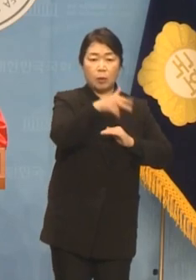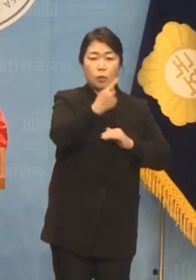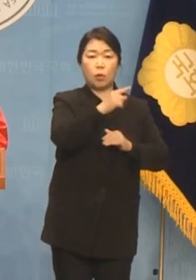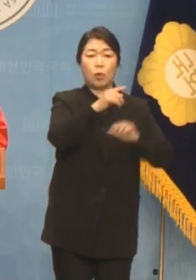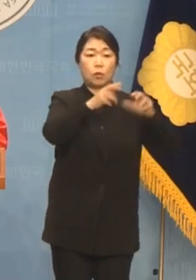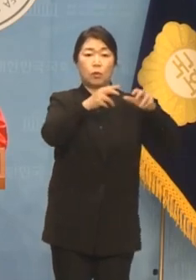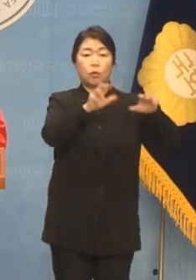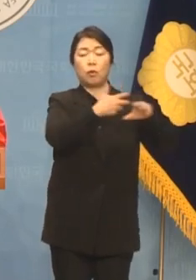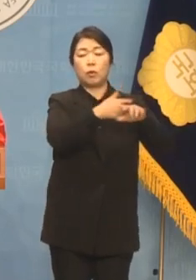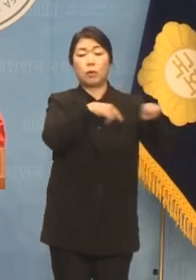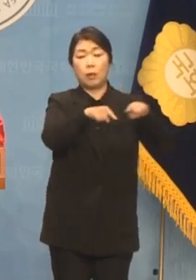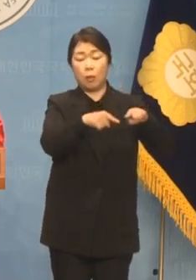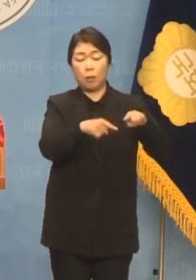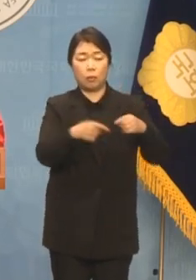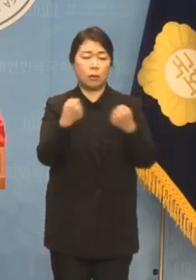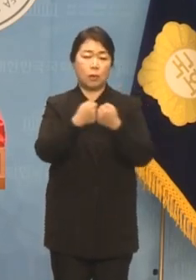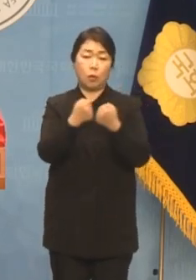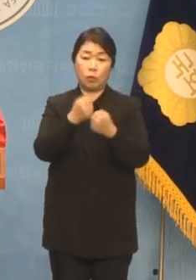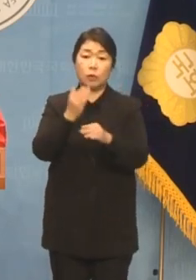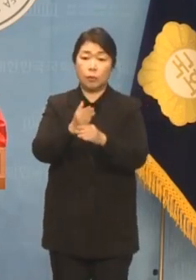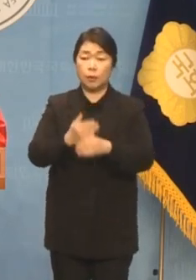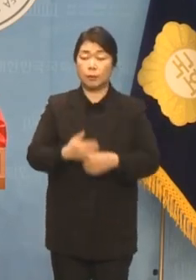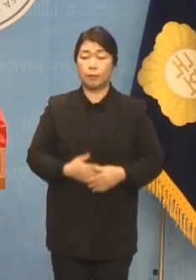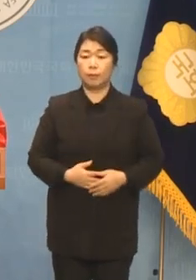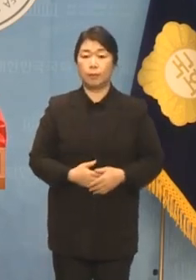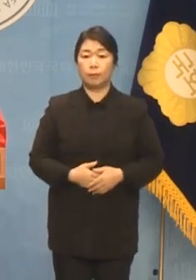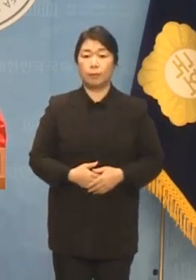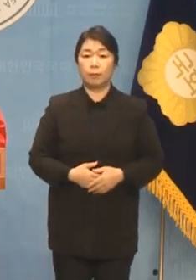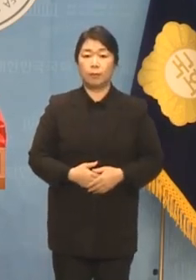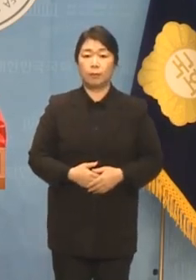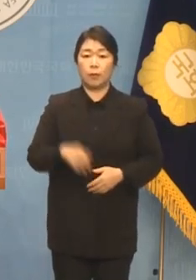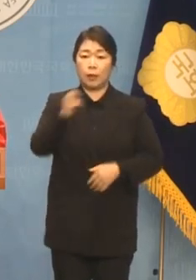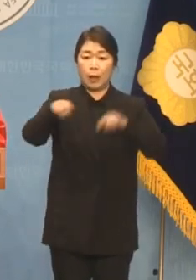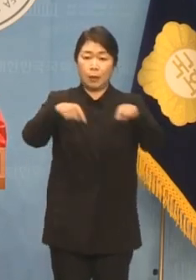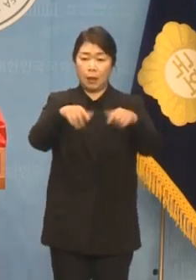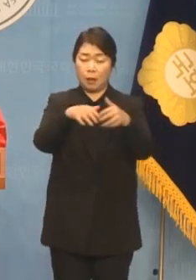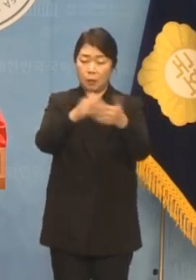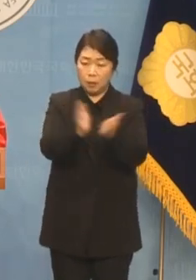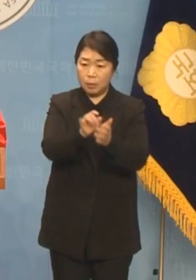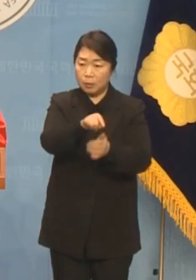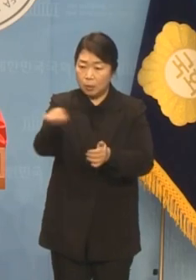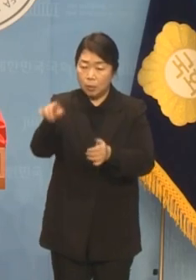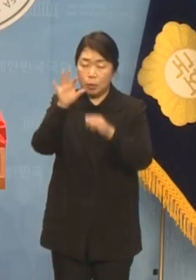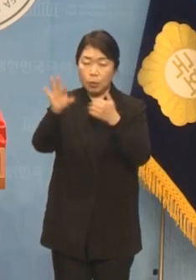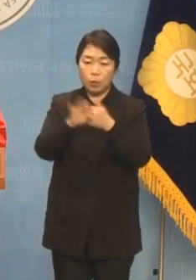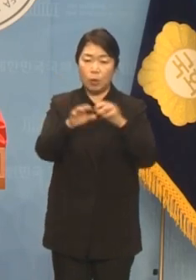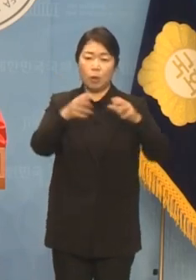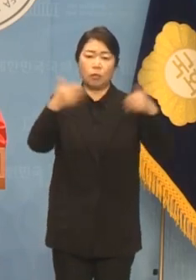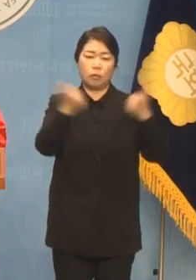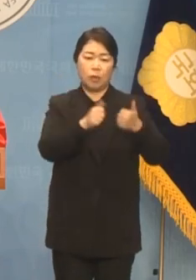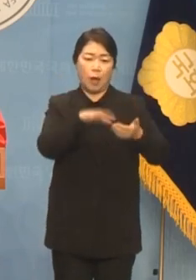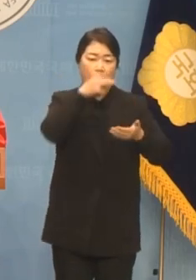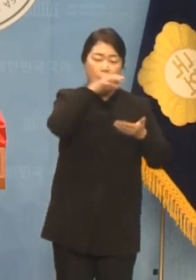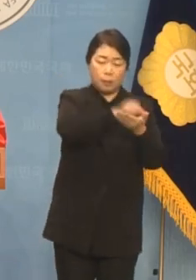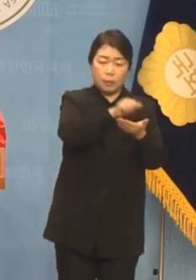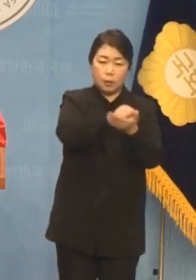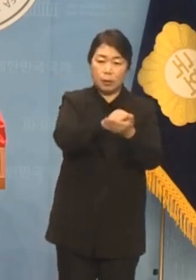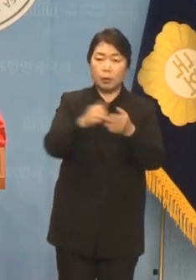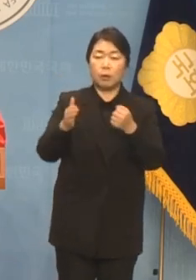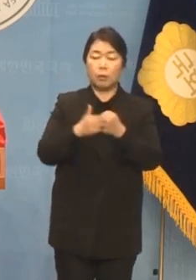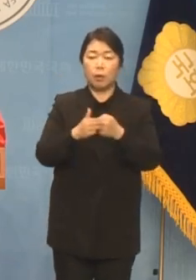맞서고 있습니다 거대야당 세력은 국회권력 쟁취에 혈안이대